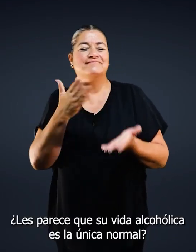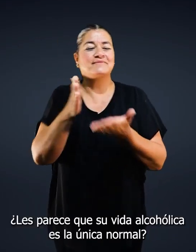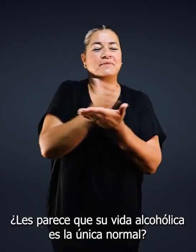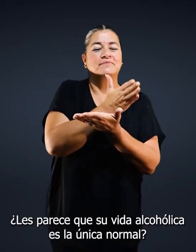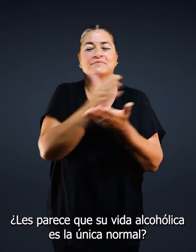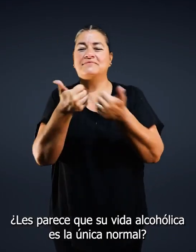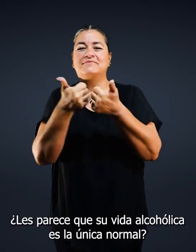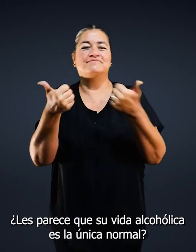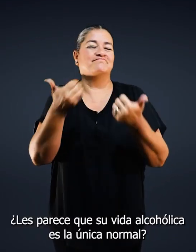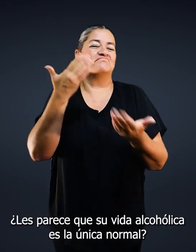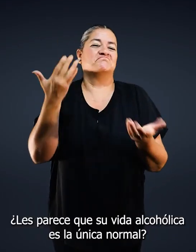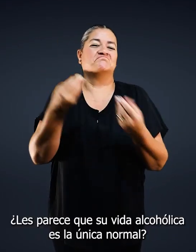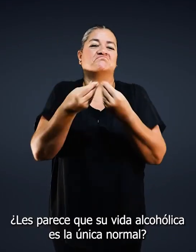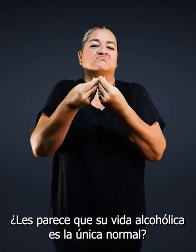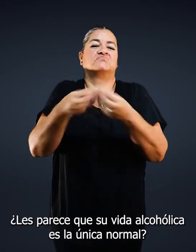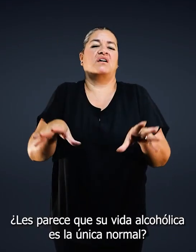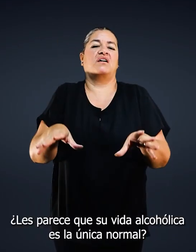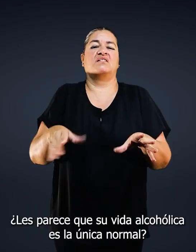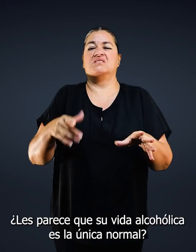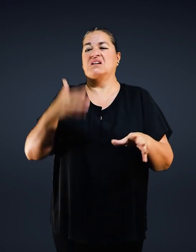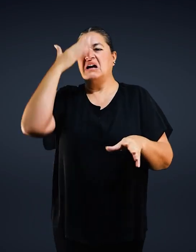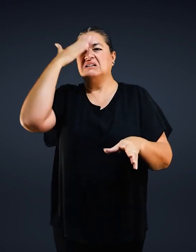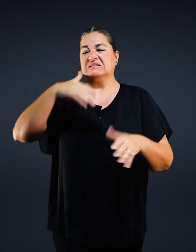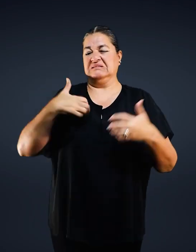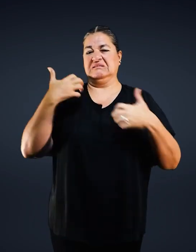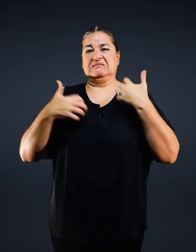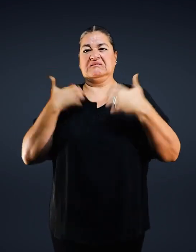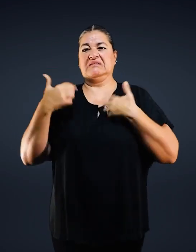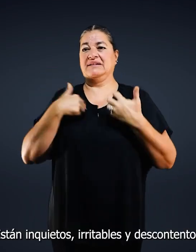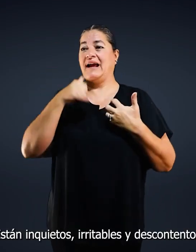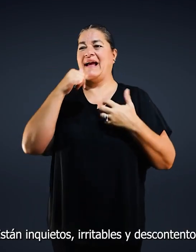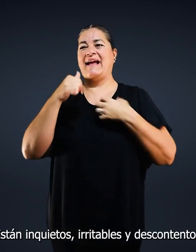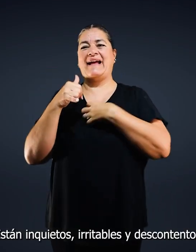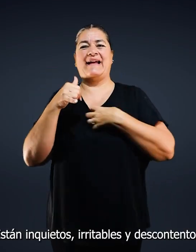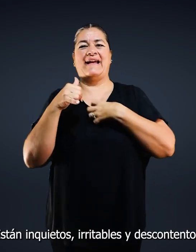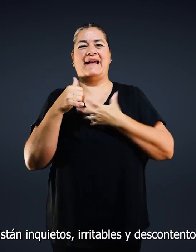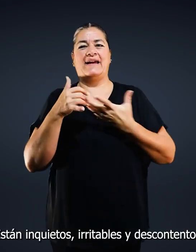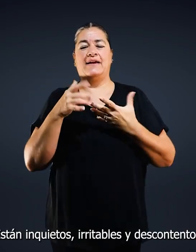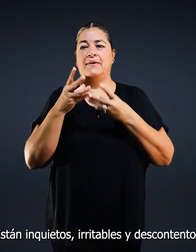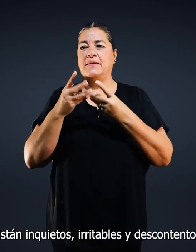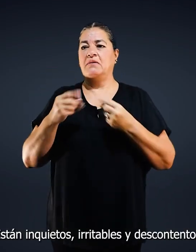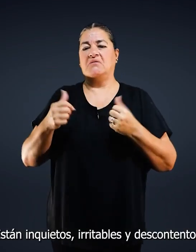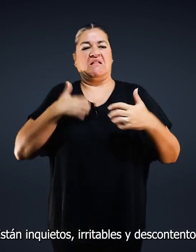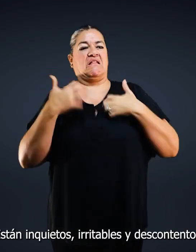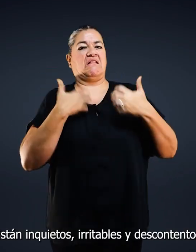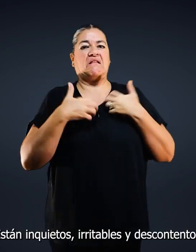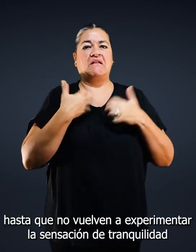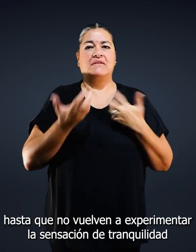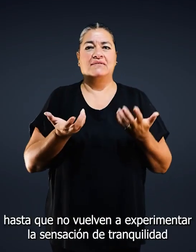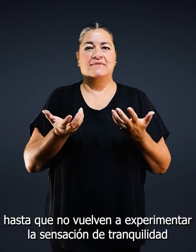Les parece que su vida alcohólica es la única normal. Están inquietos, irritables y descontentos hasta que no